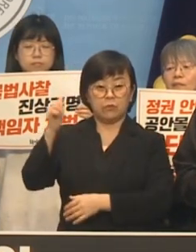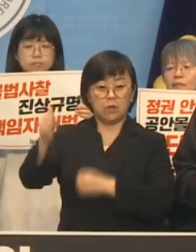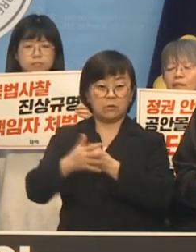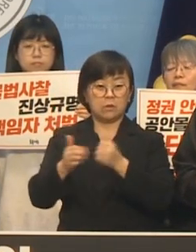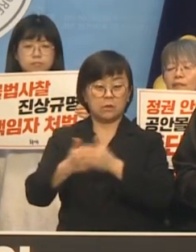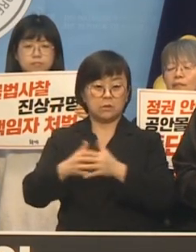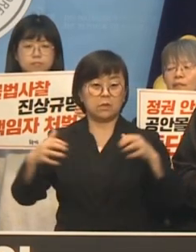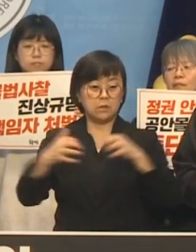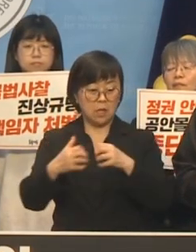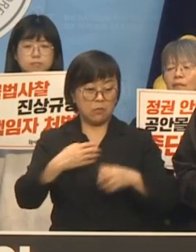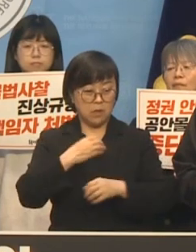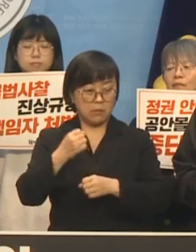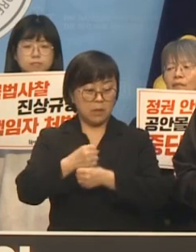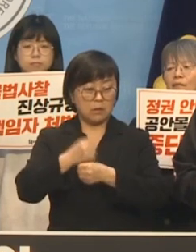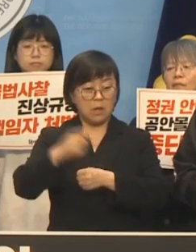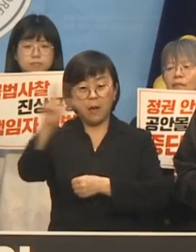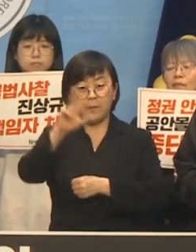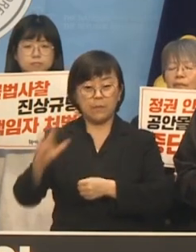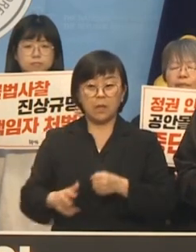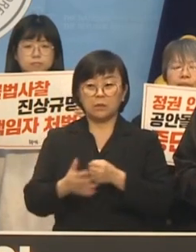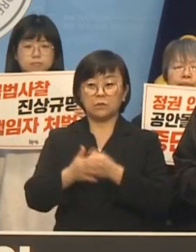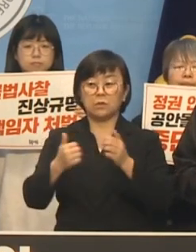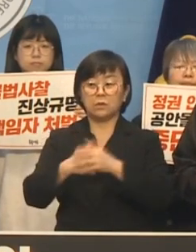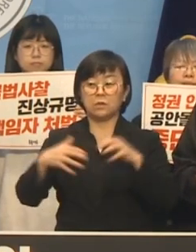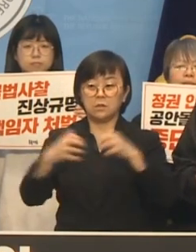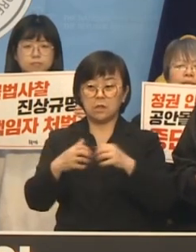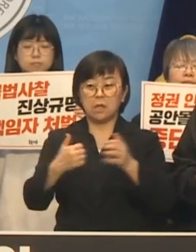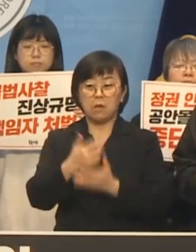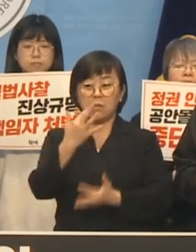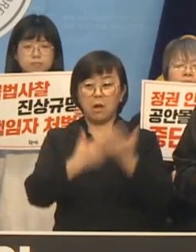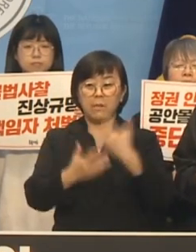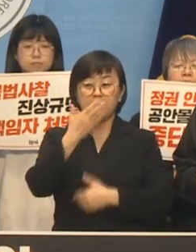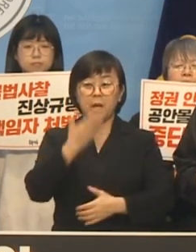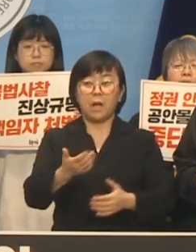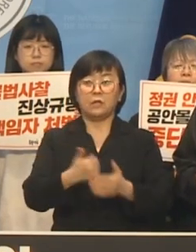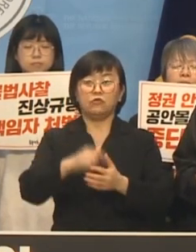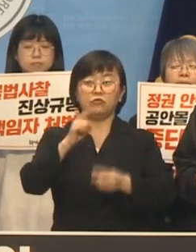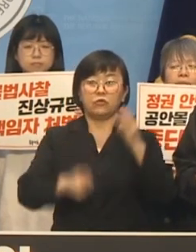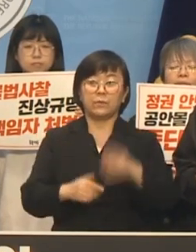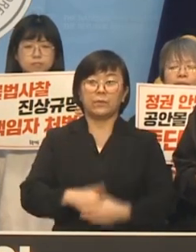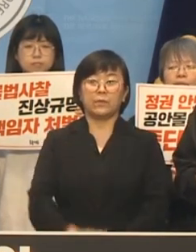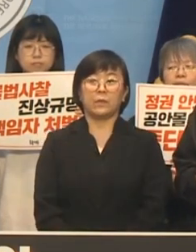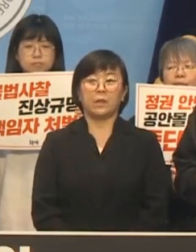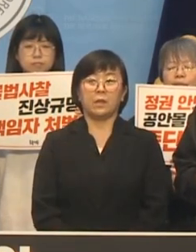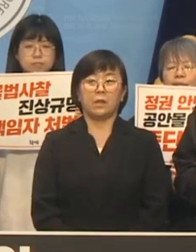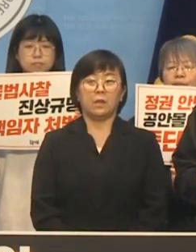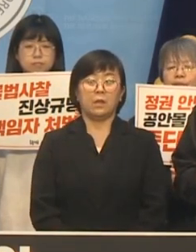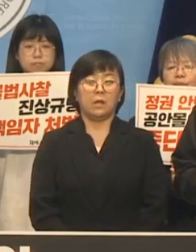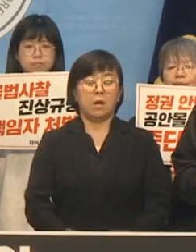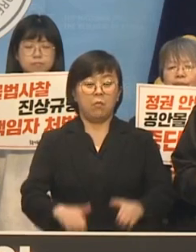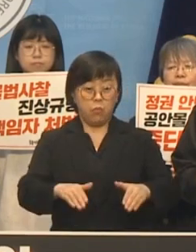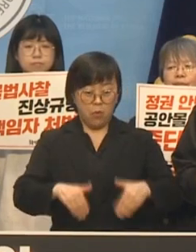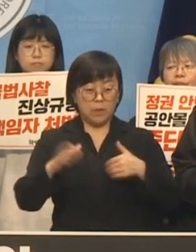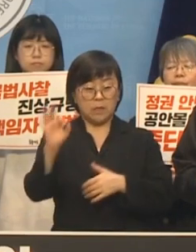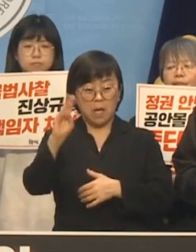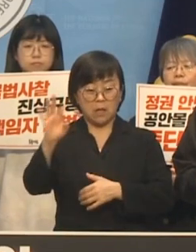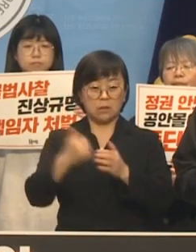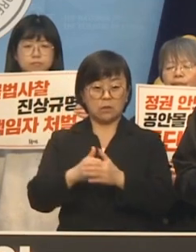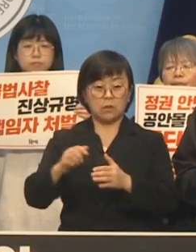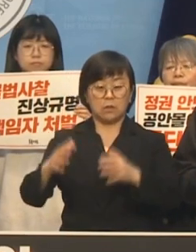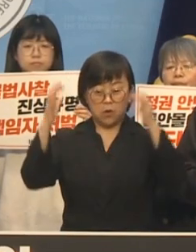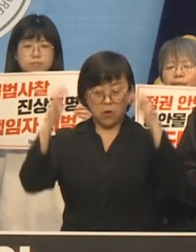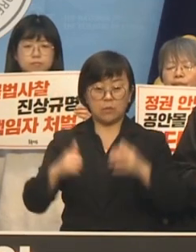전쟁 위기를 고조시키며 이 한반도를 전쟁의 화염 속으로 몰아넣고 있는 윤석열, 봄에는 양회동 열사를,